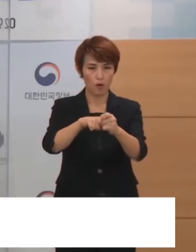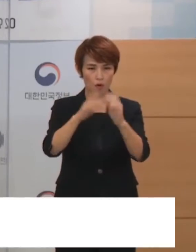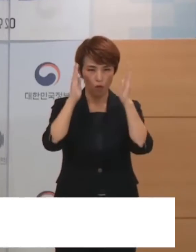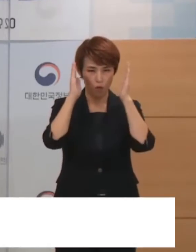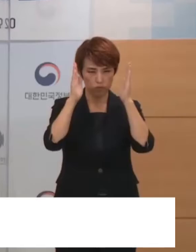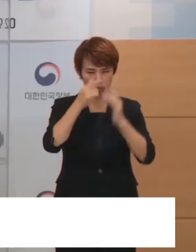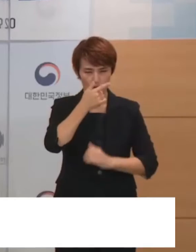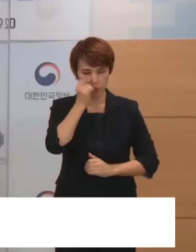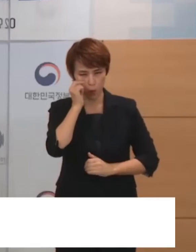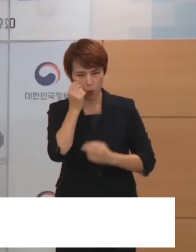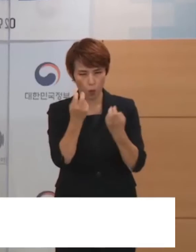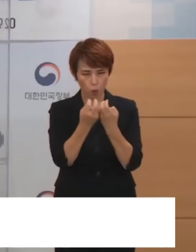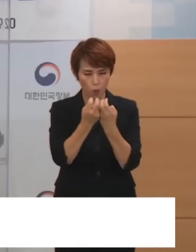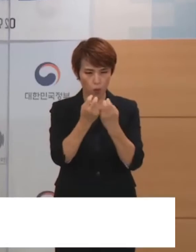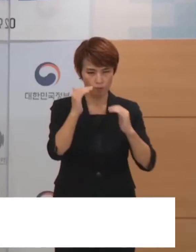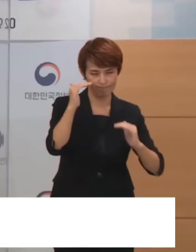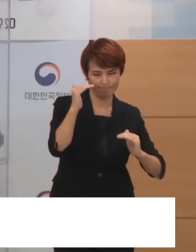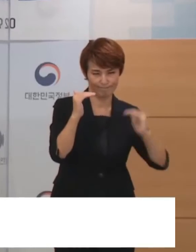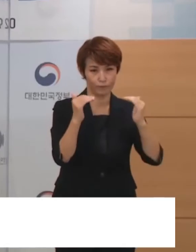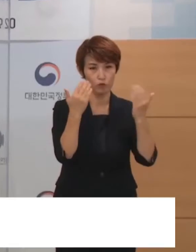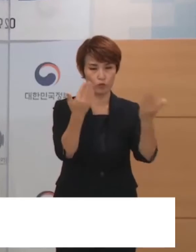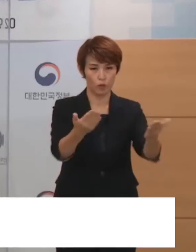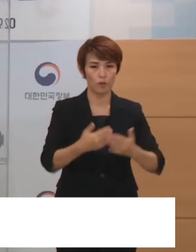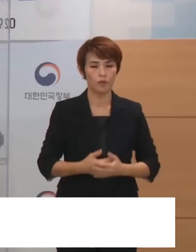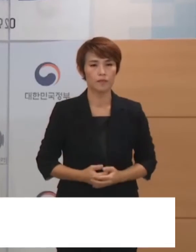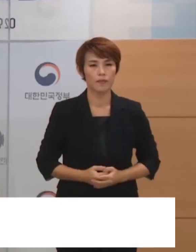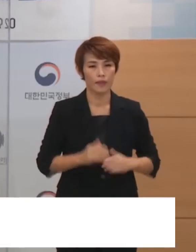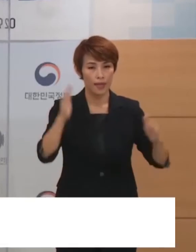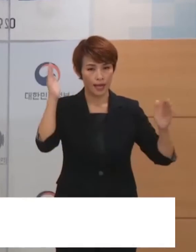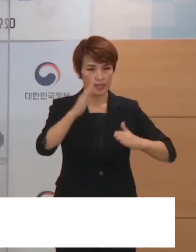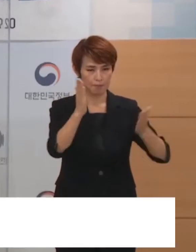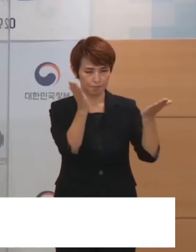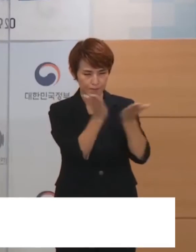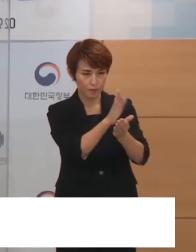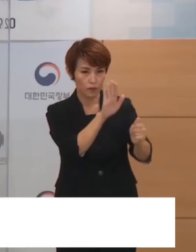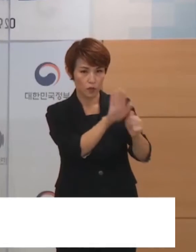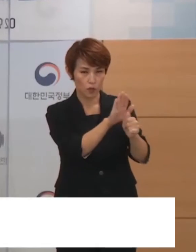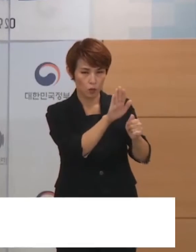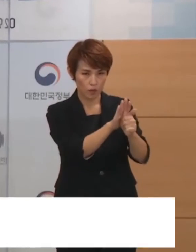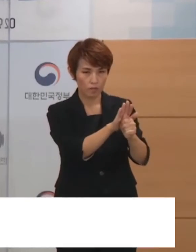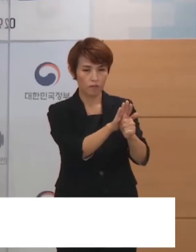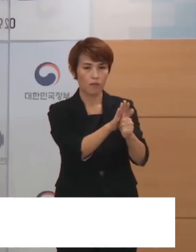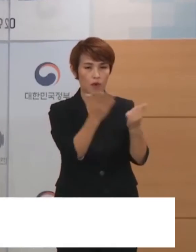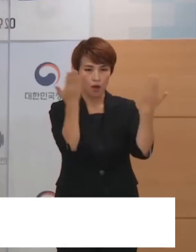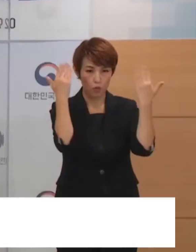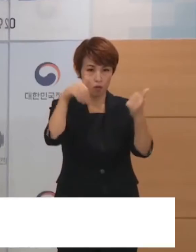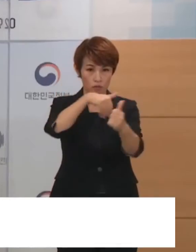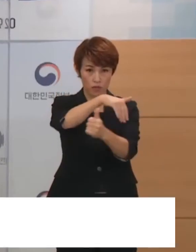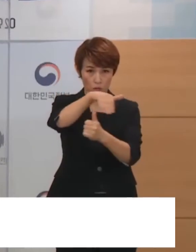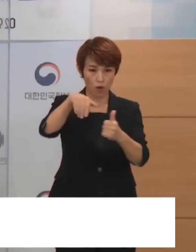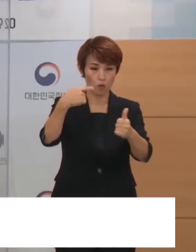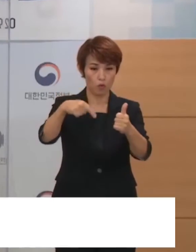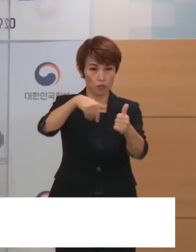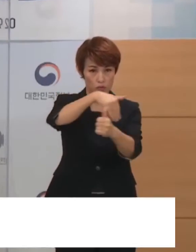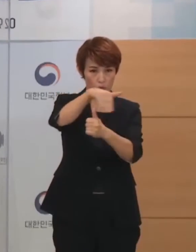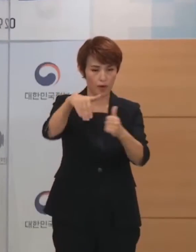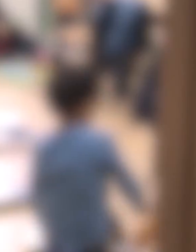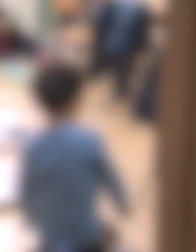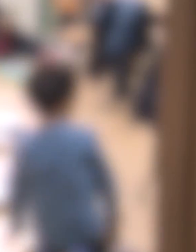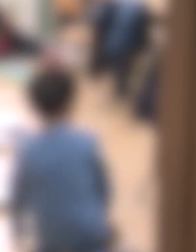과제로 설정하고 학생 맞춤형 지원과 학교 극 여권을 개선해 나가고자